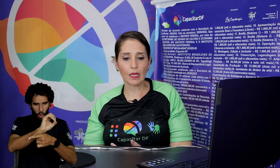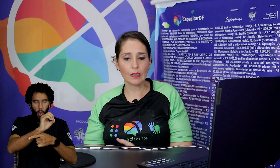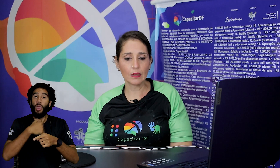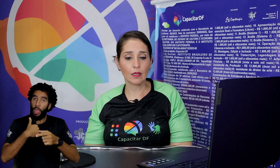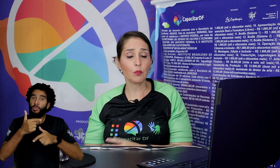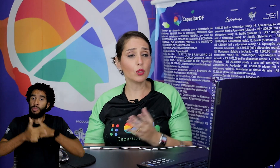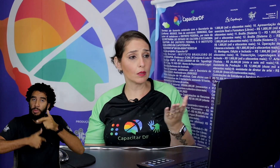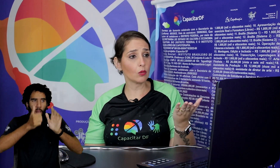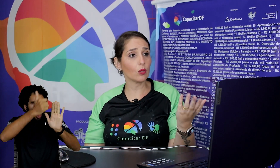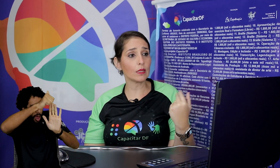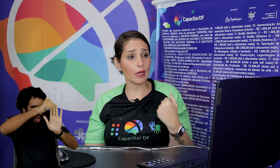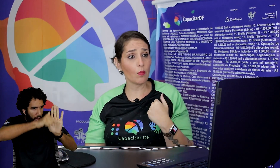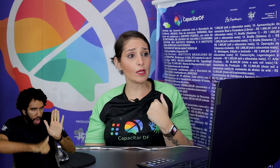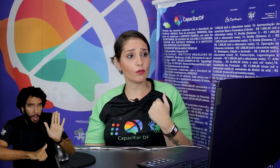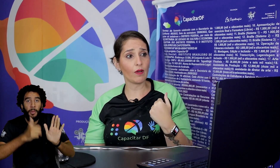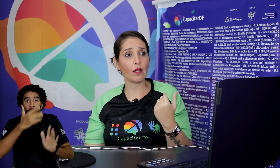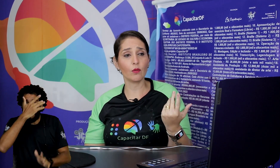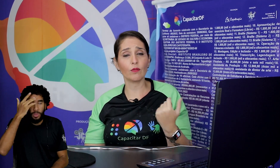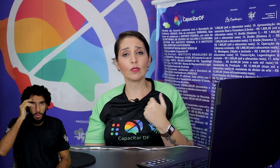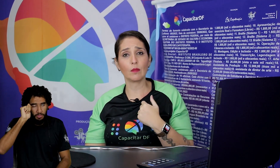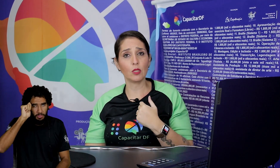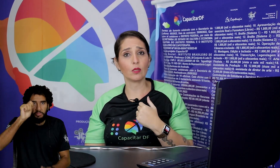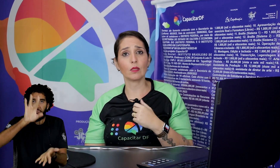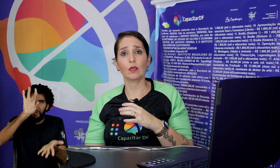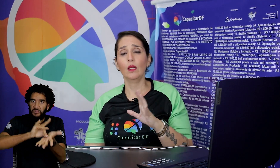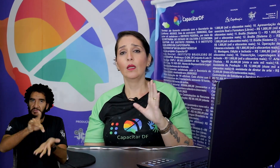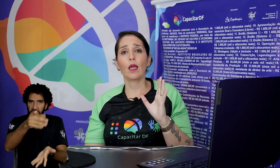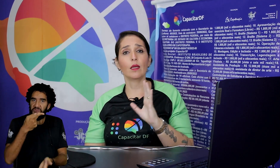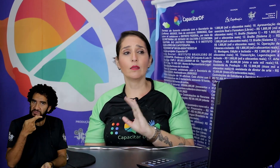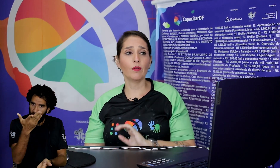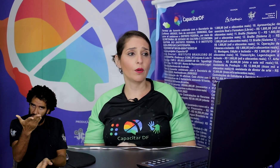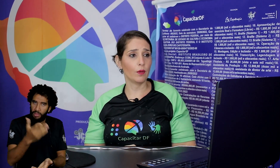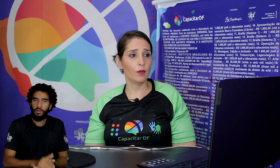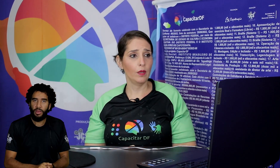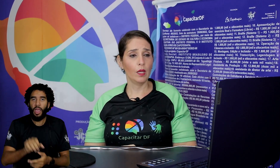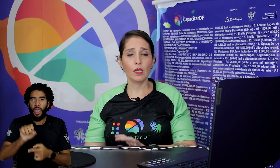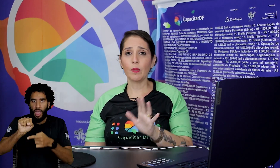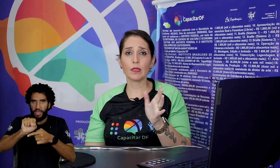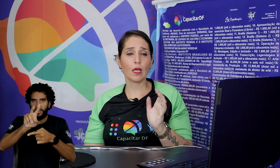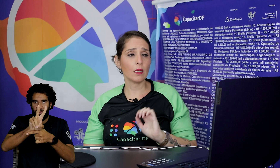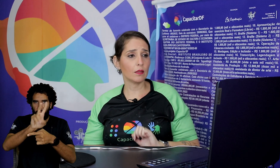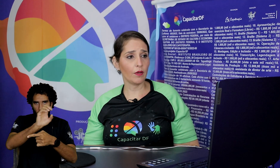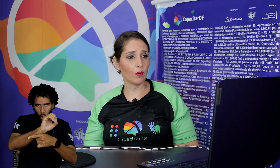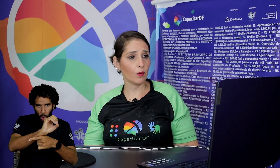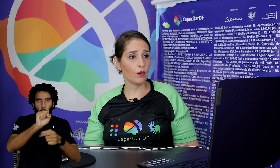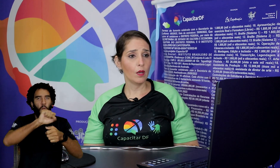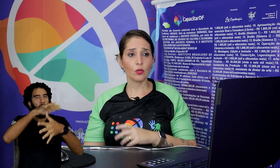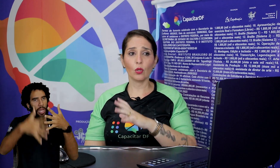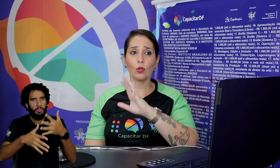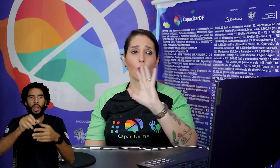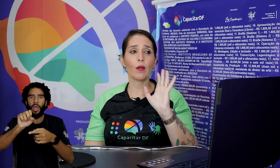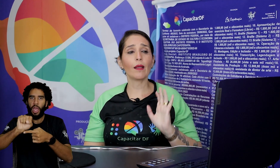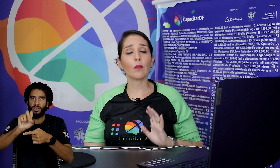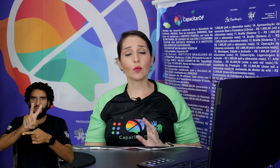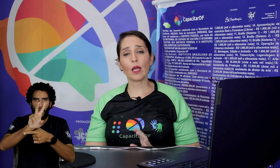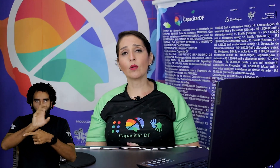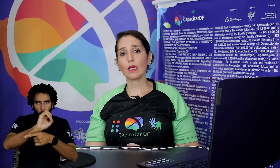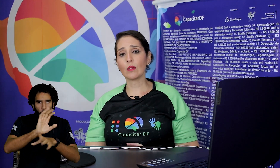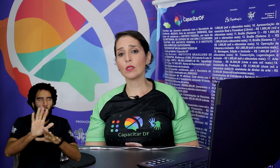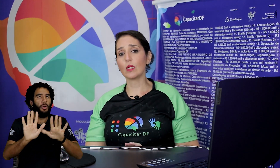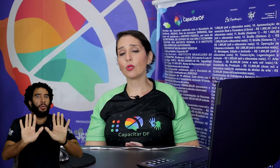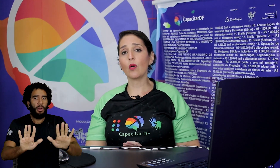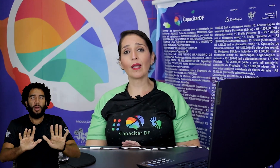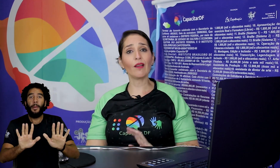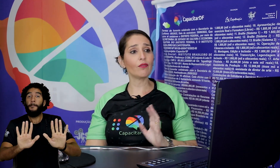também analisei. E muitos autores realmente falam o que você me disse, que é SVO. Libras é SVO. O que